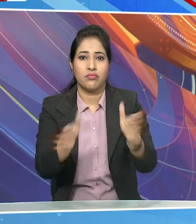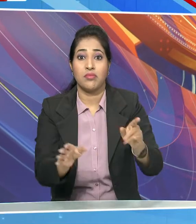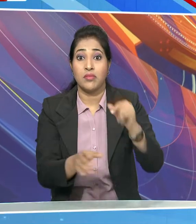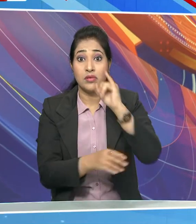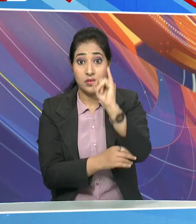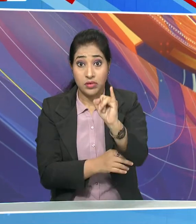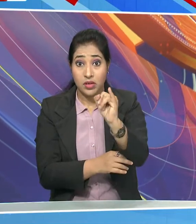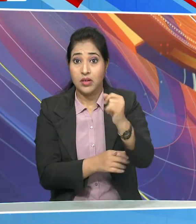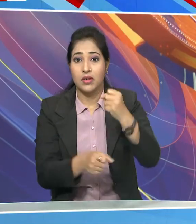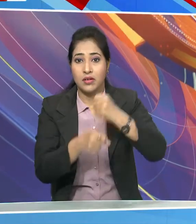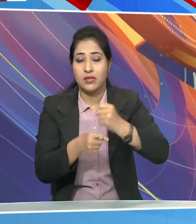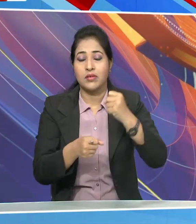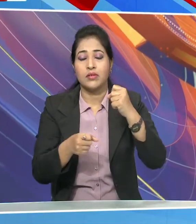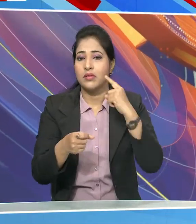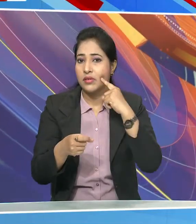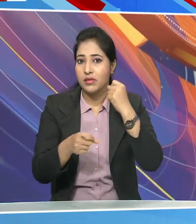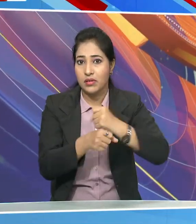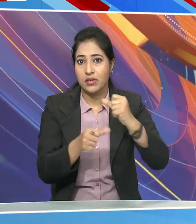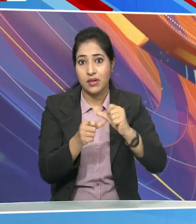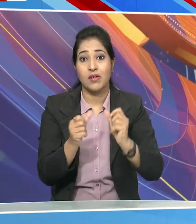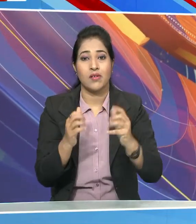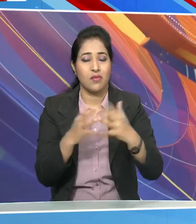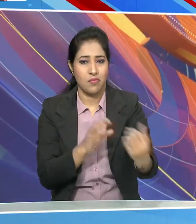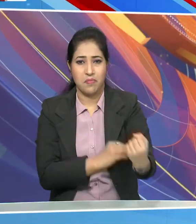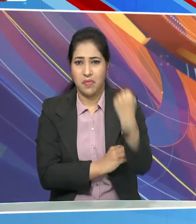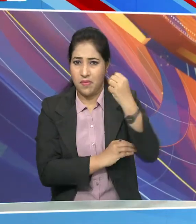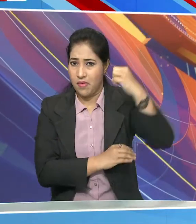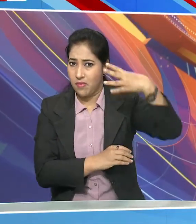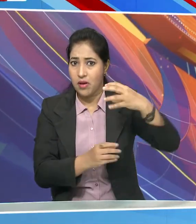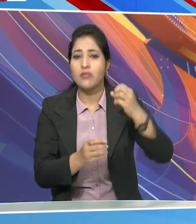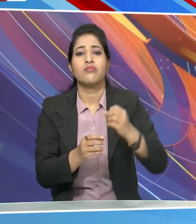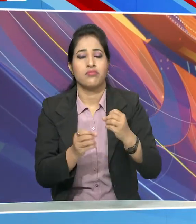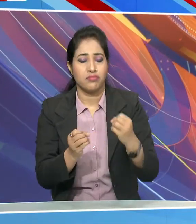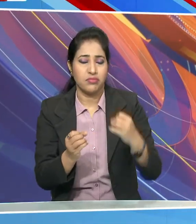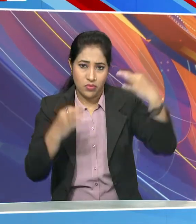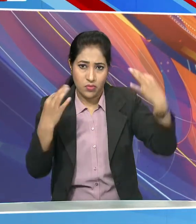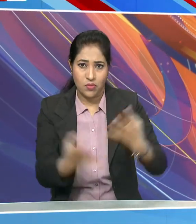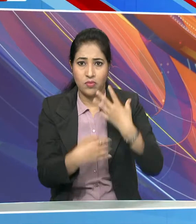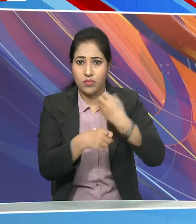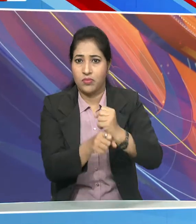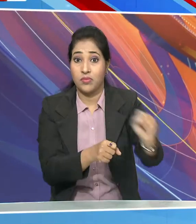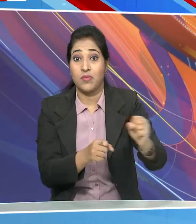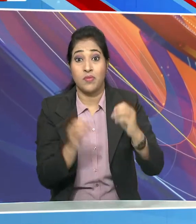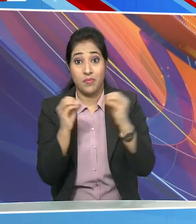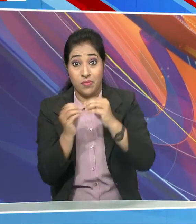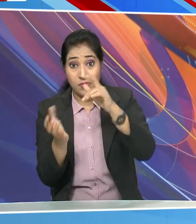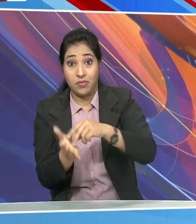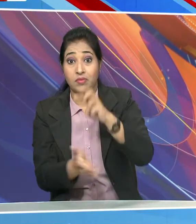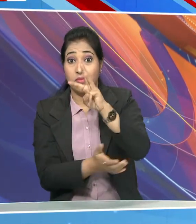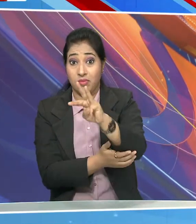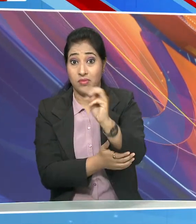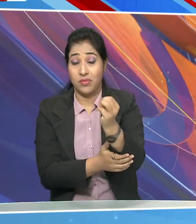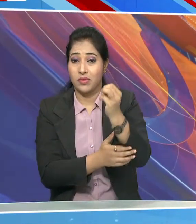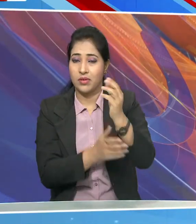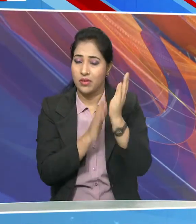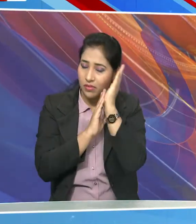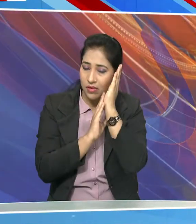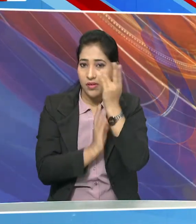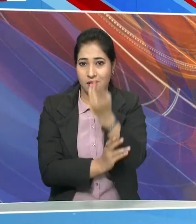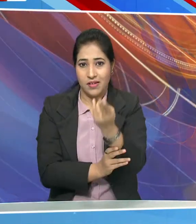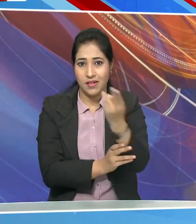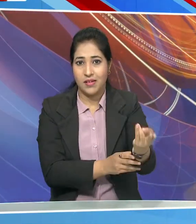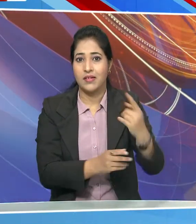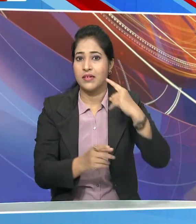छह गीगा वोट नवीकरणीय ऊर्जा को एकीकृत करेगा इसके अलावा बीकानेर में 30 बिस्तर वाले एक